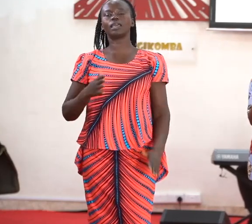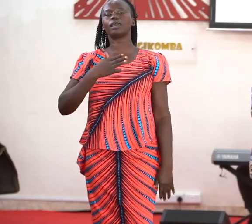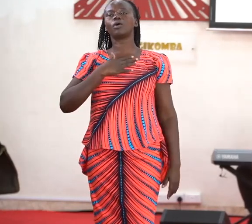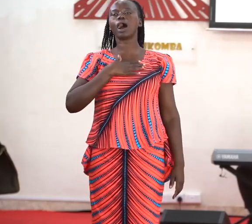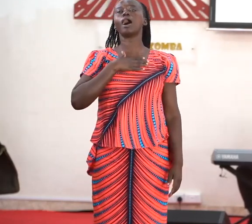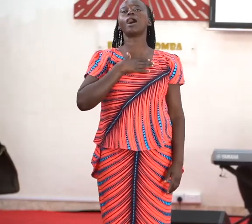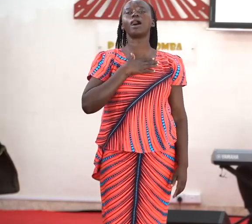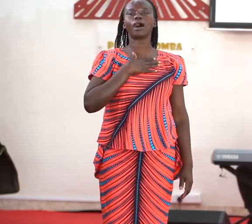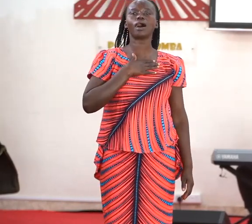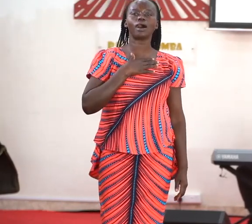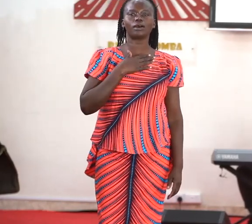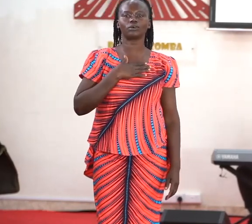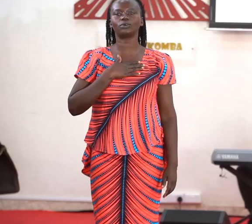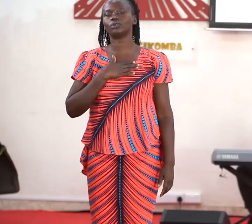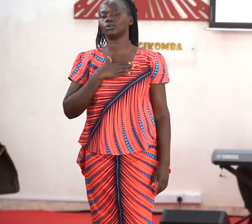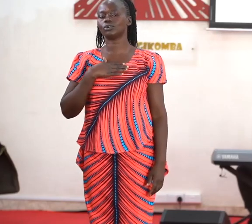Mwokozi.